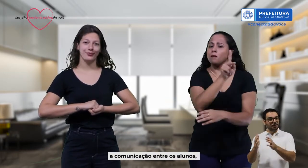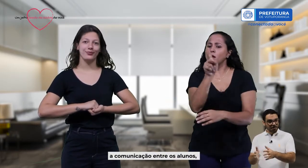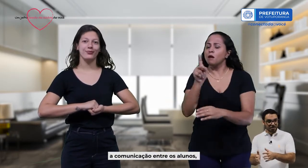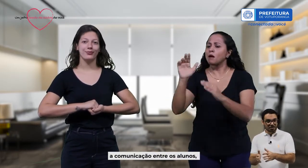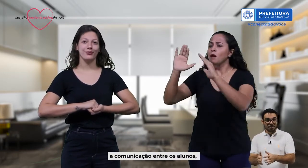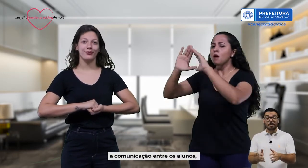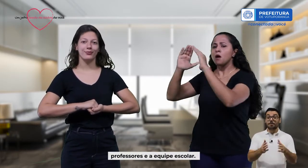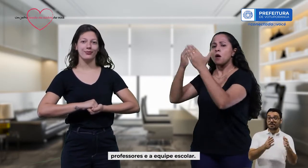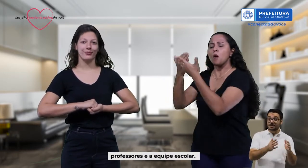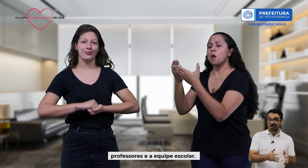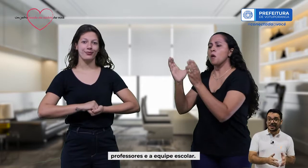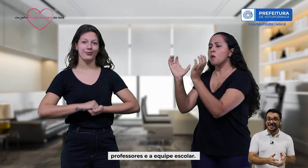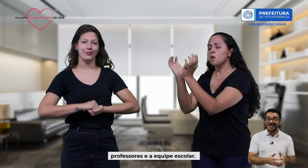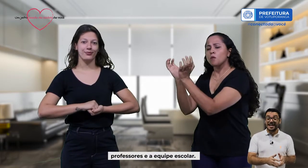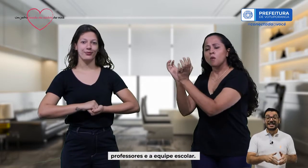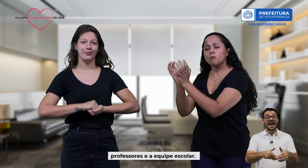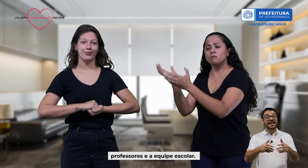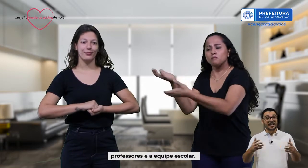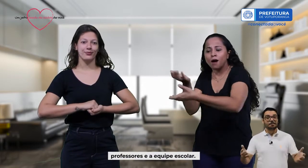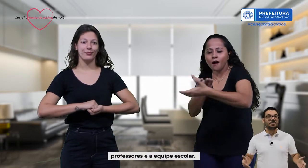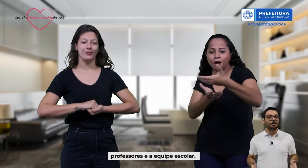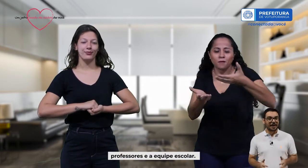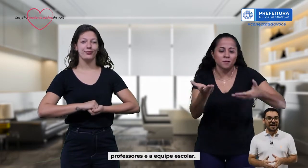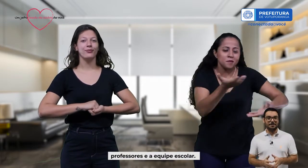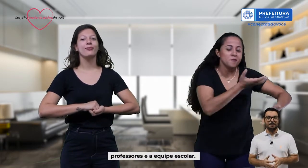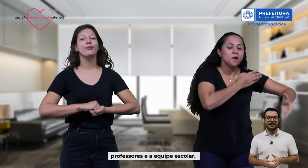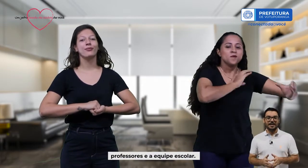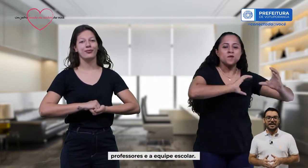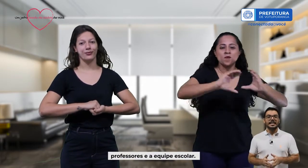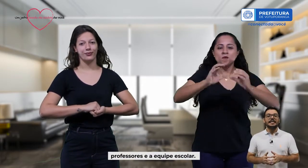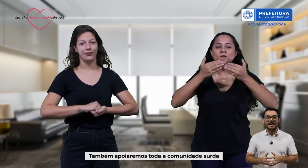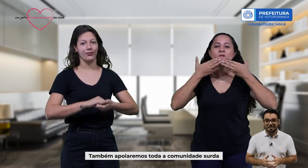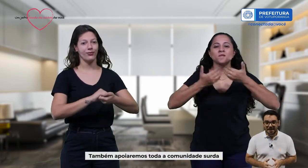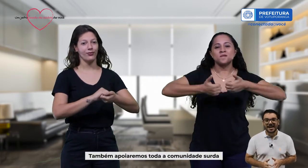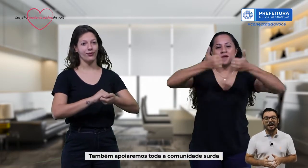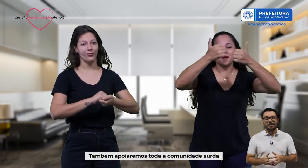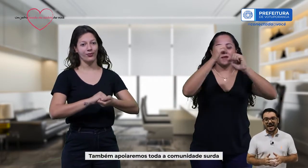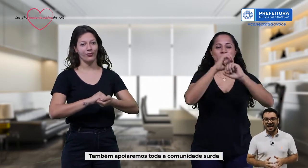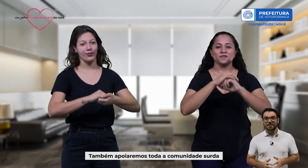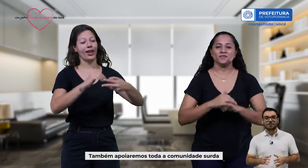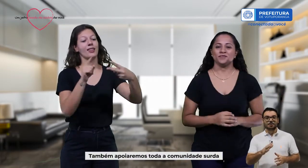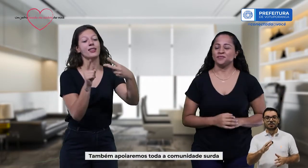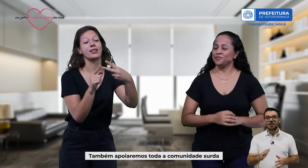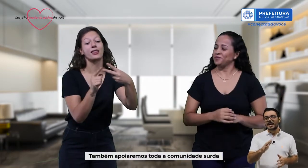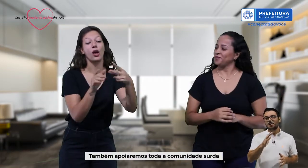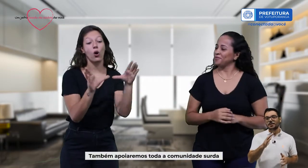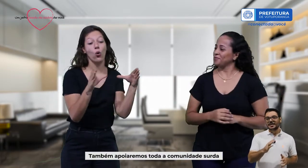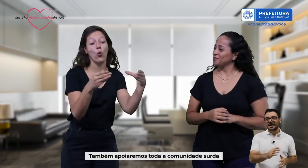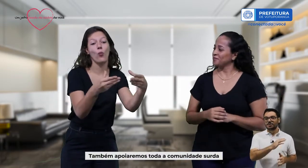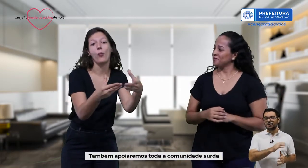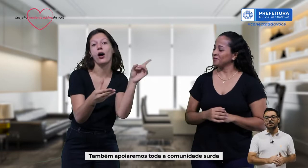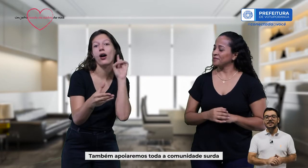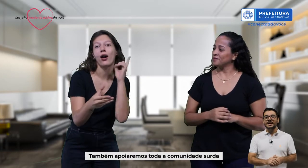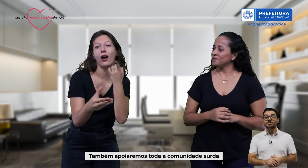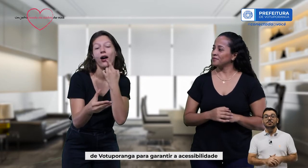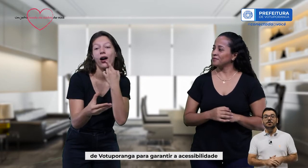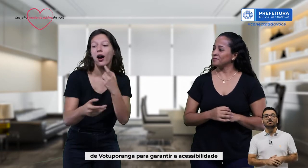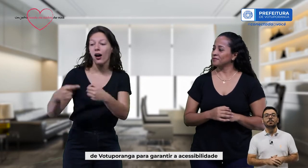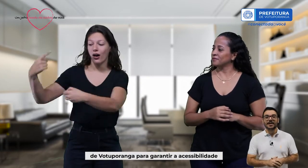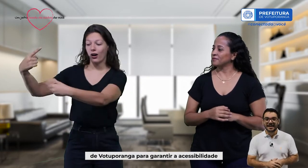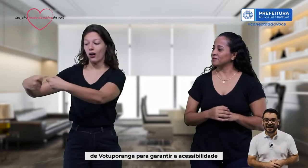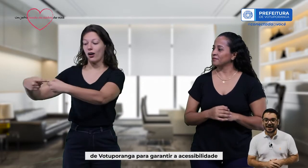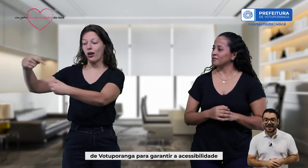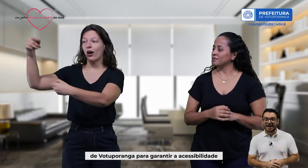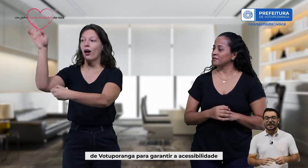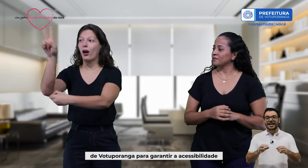entre os alunos, professores e a equipe escolar. Também apoiaremos toda a comunidade surda de